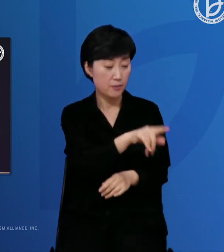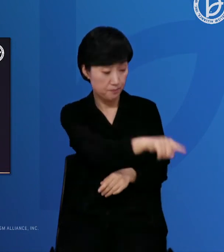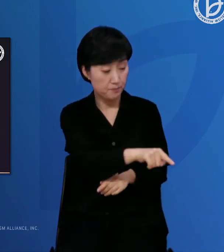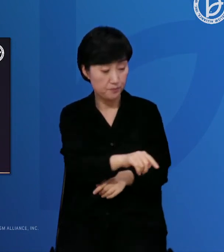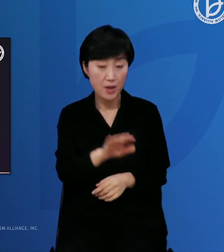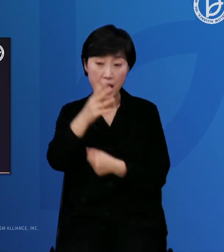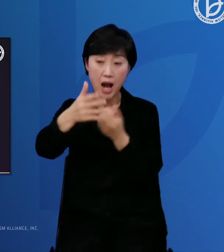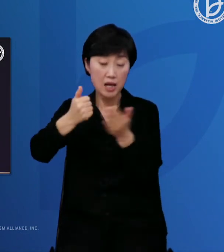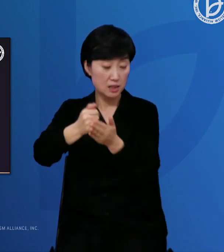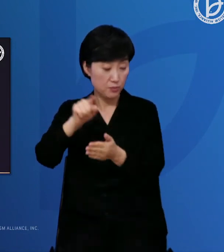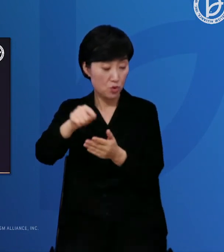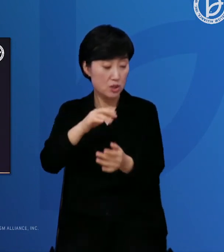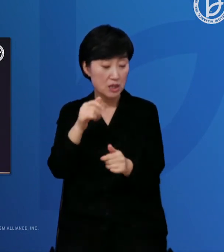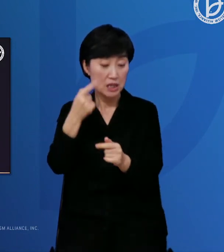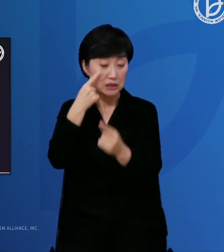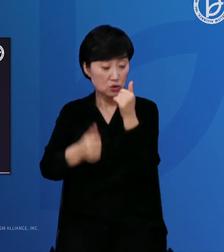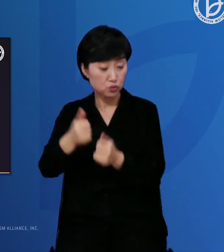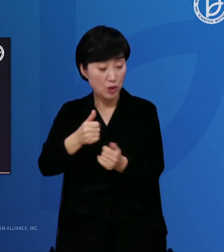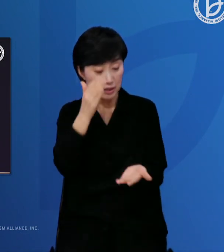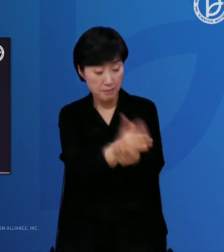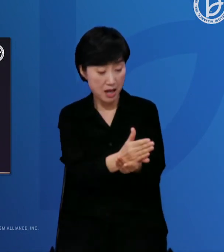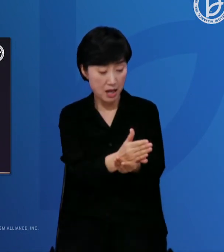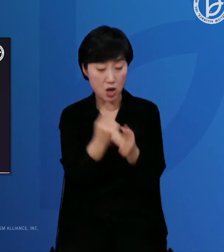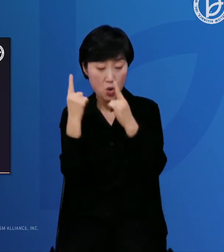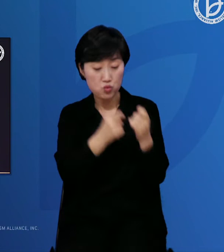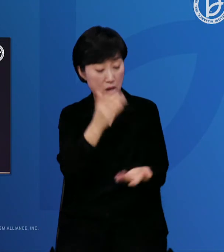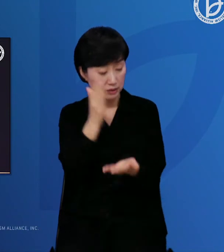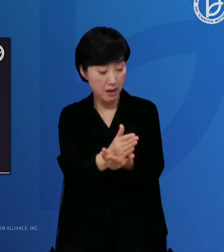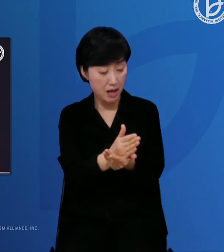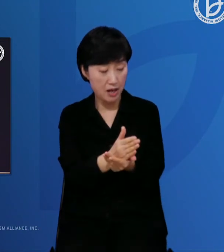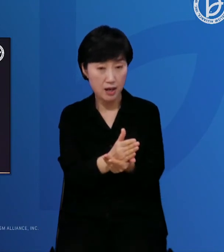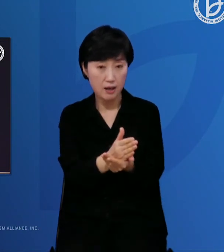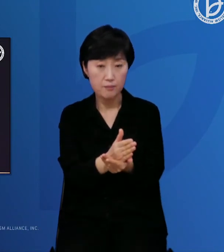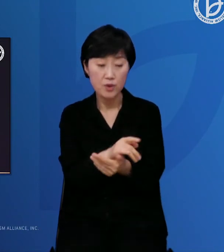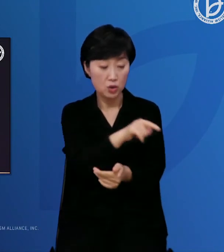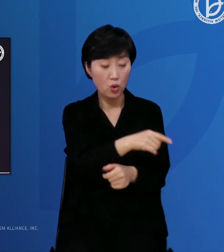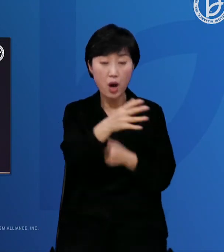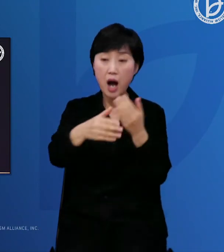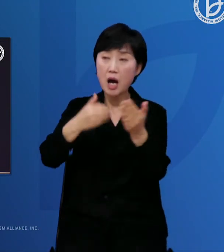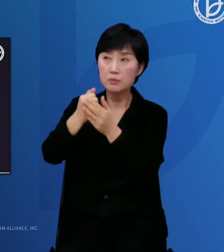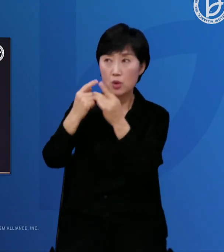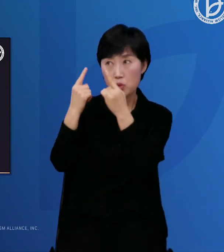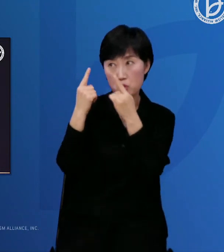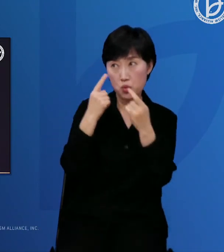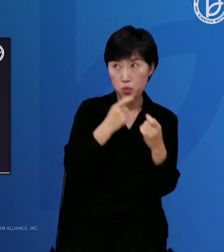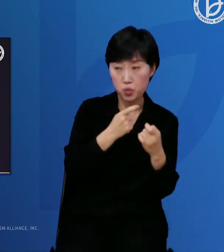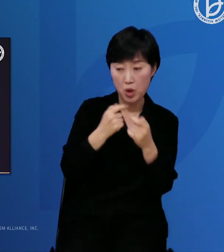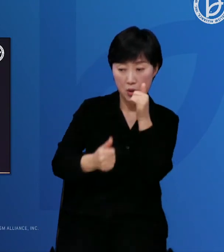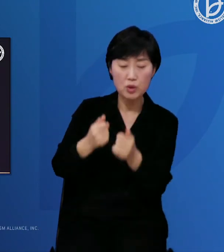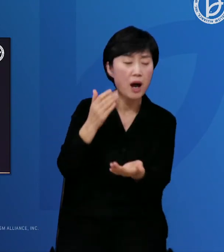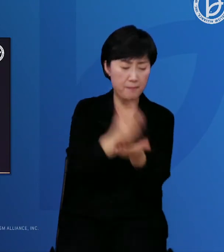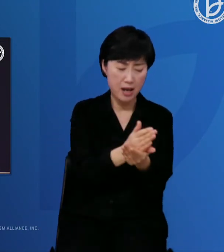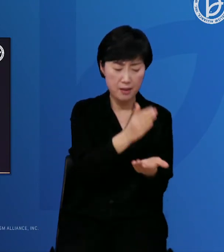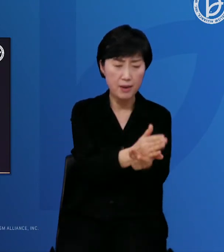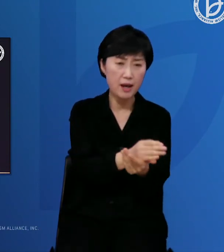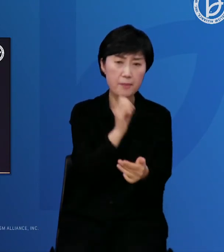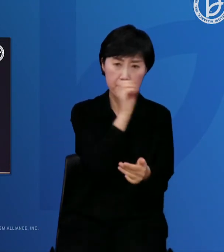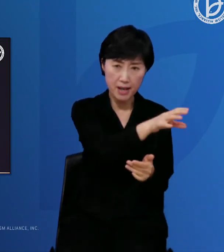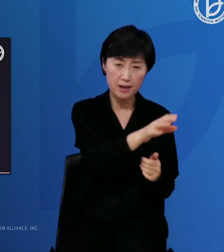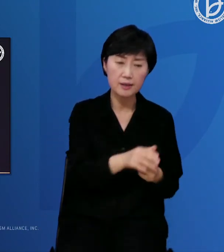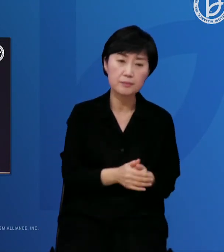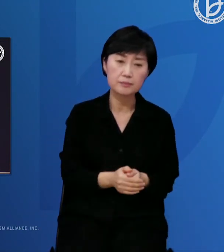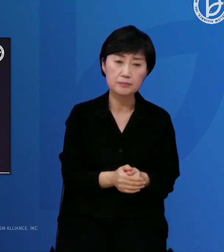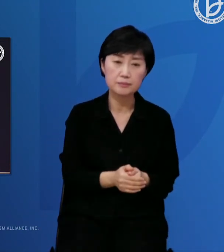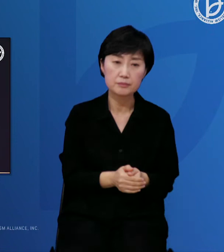test, is Jesus' 예수님이 response. 하신 말씀이잖아요. That's what Jesus says. 하나님을 시험치 말라. Do not put the Lord your God to the test.